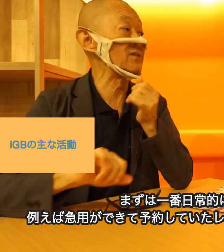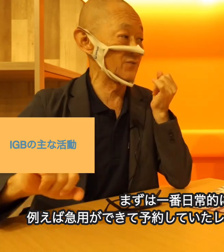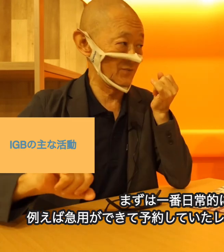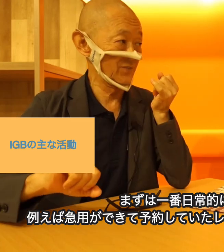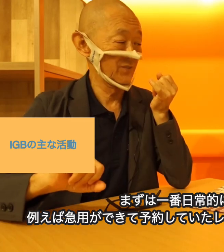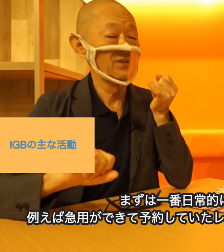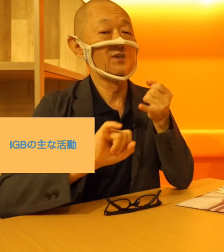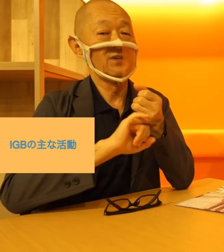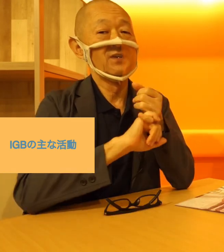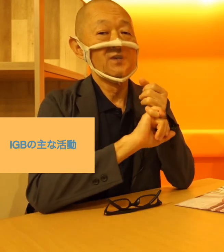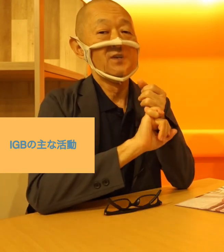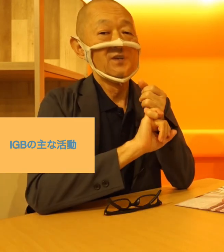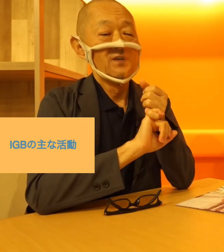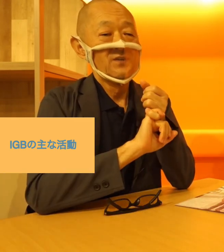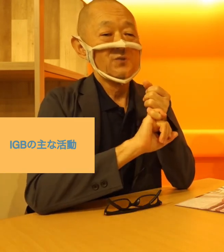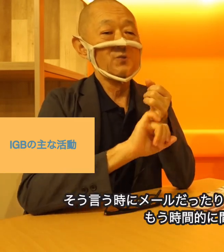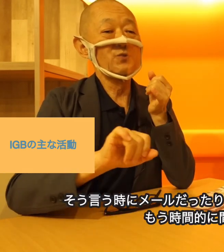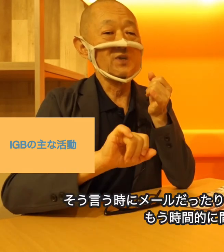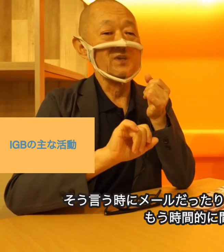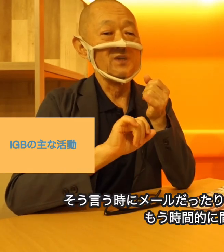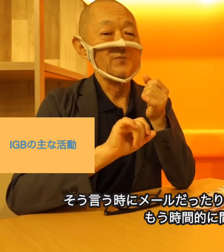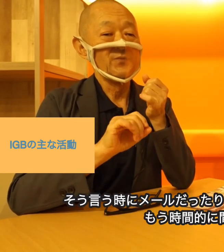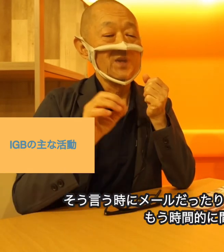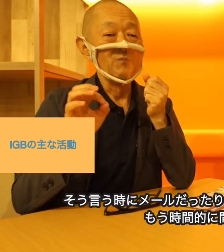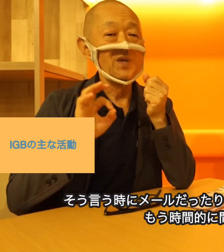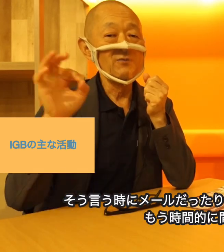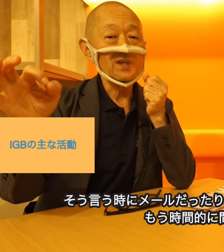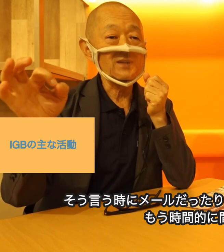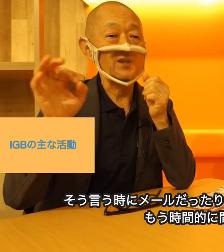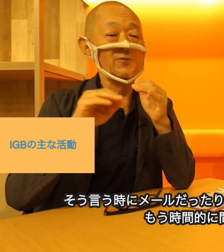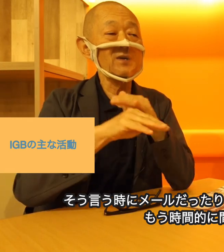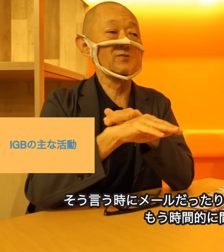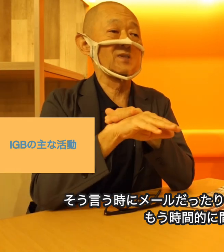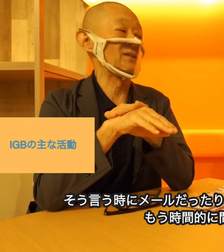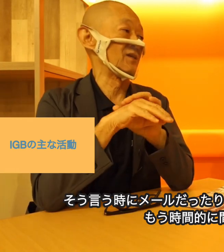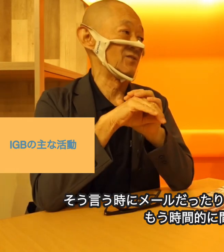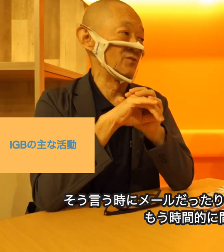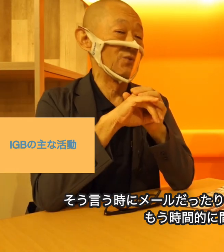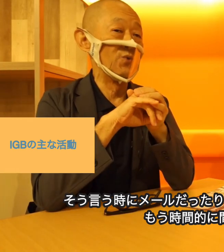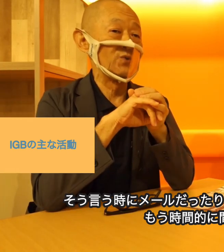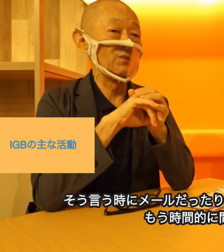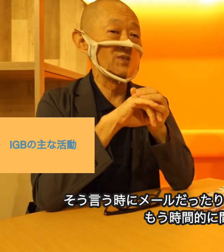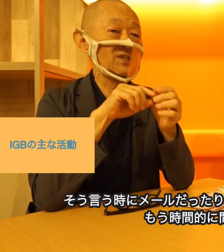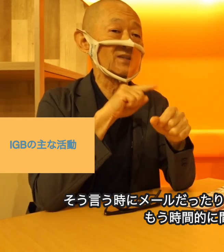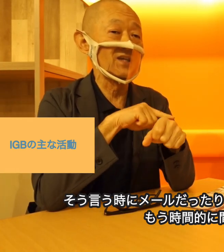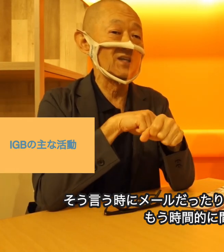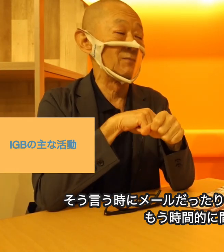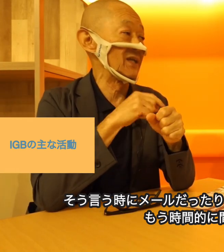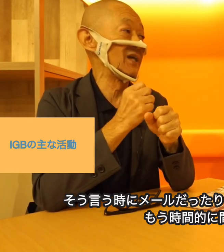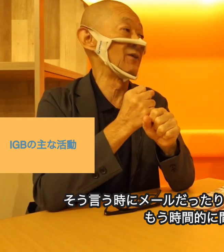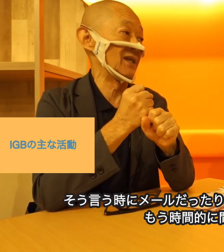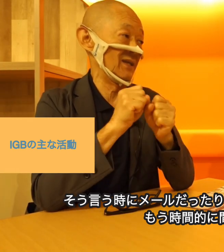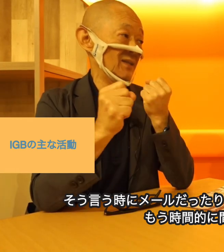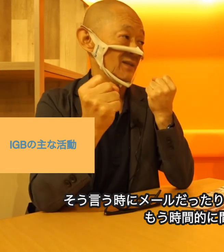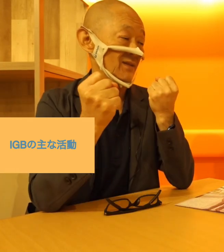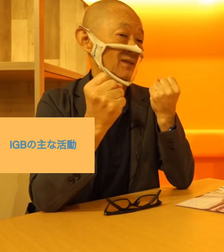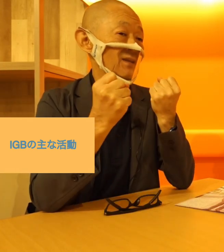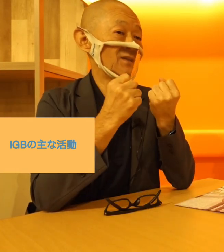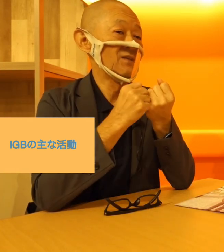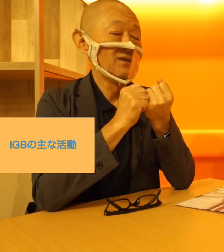する、そういう時にメールだったりファックスだったりするともう時間的に間に合わない、 あ、